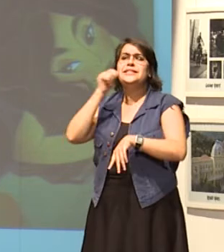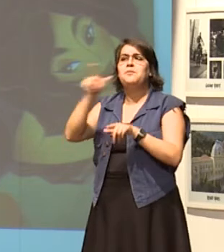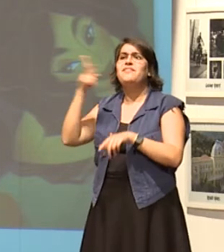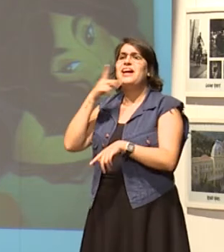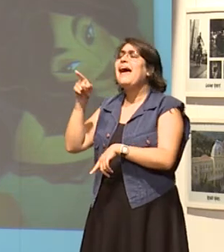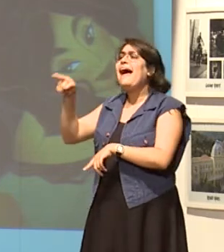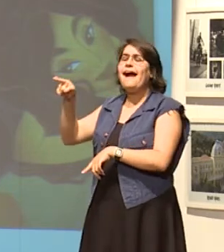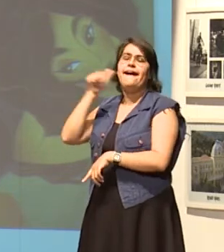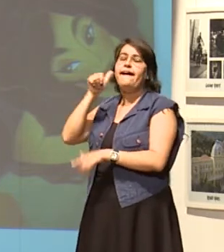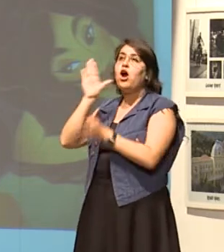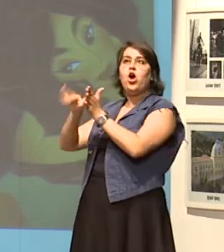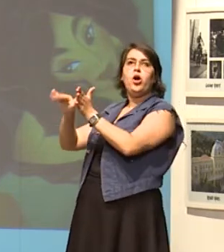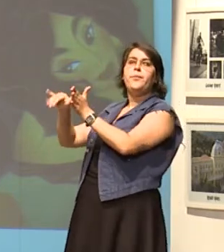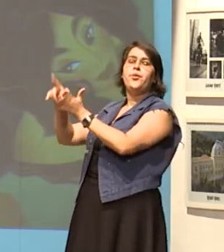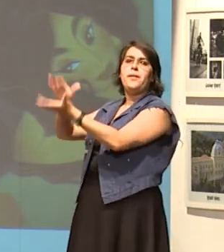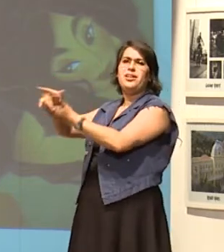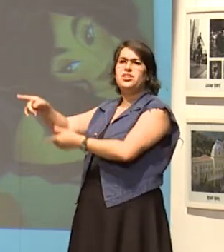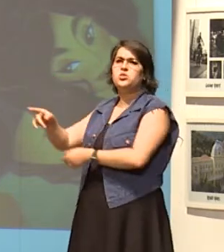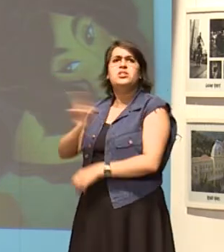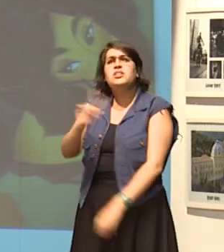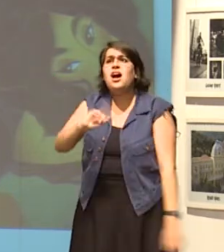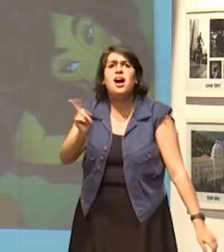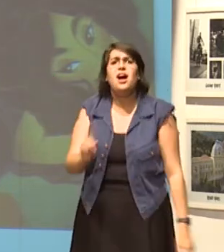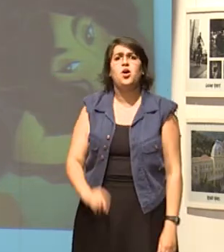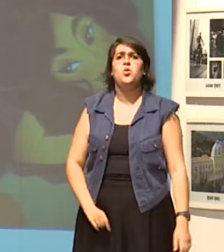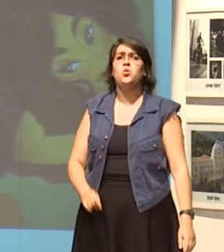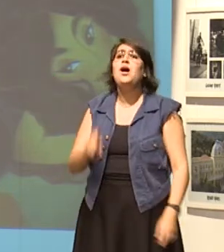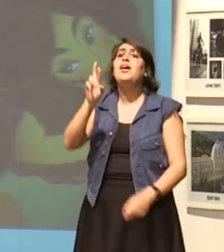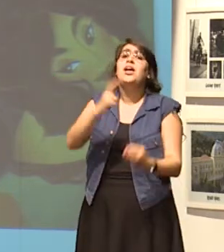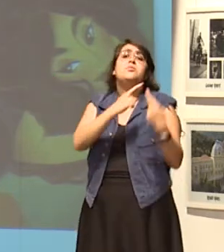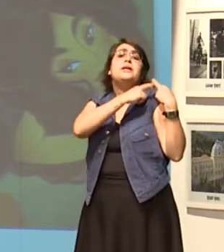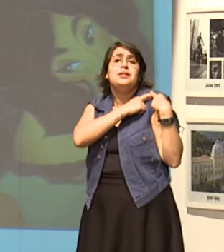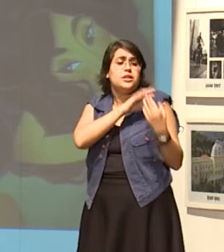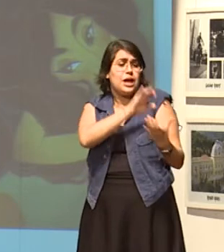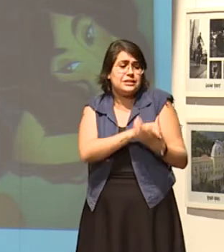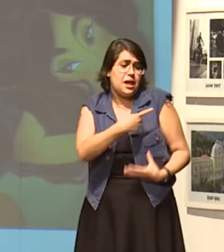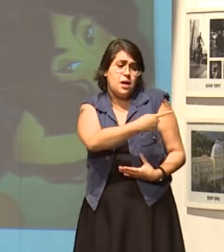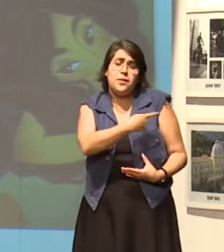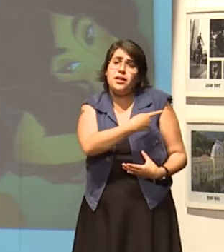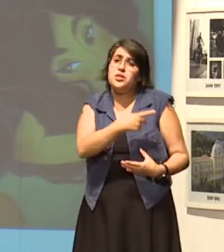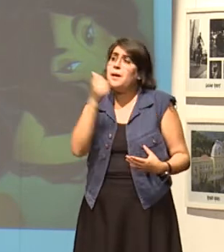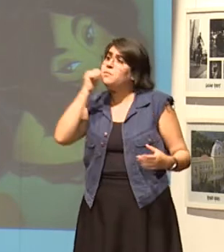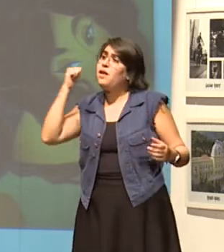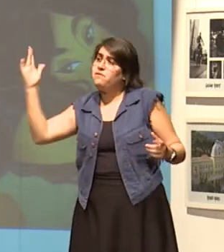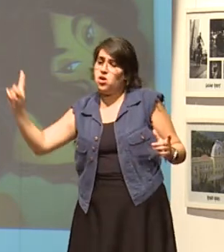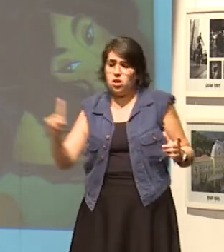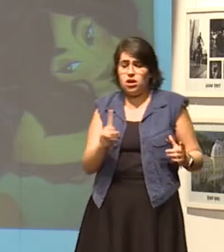meu marido. Não. Ah, ela roubou o meu marido. Não, gente, a responsabilidade do casamento é do